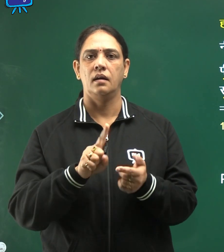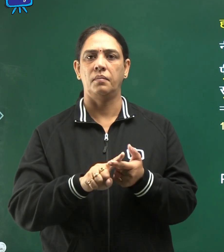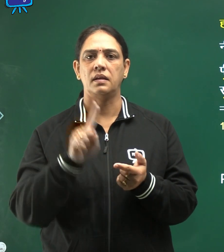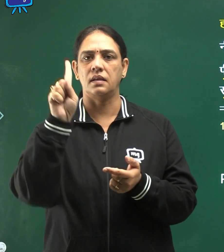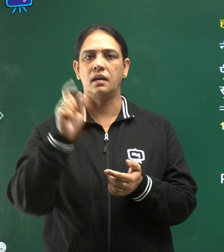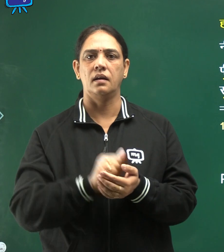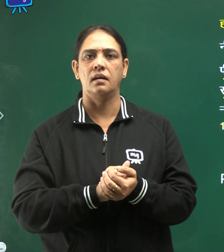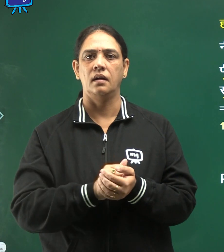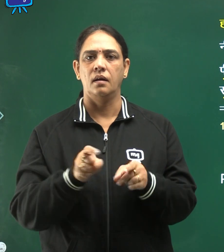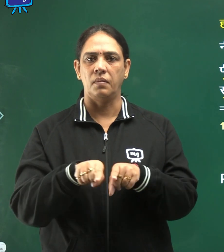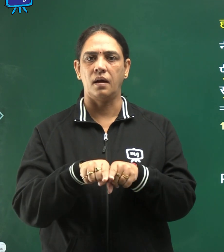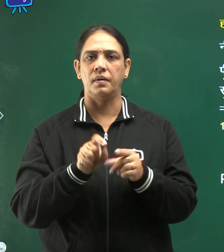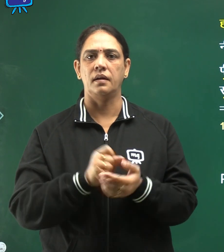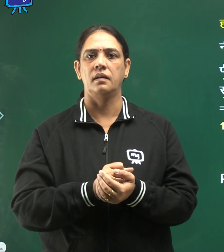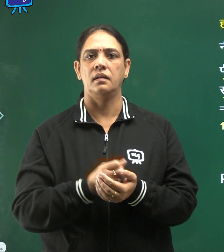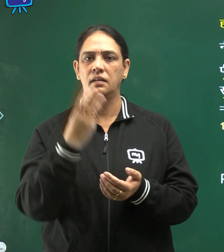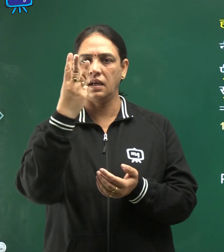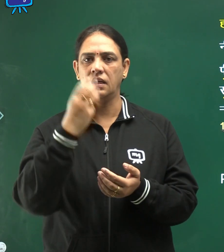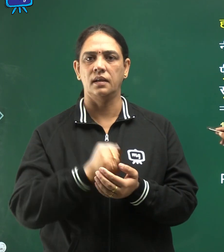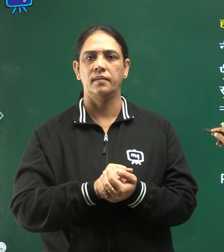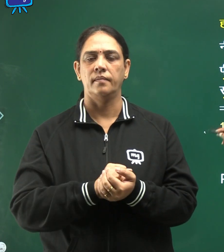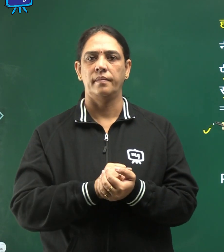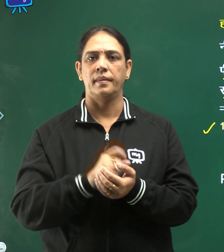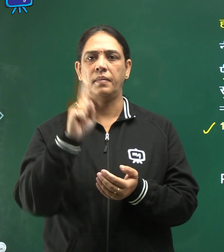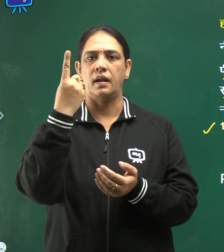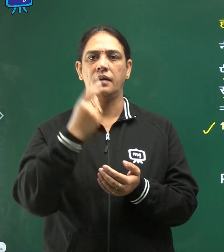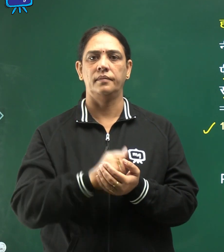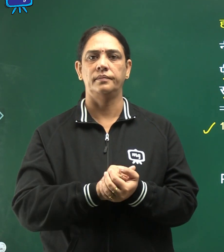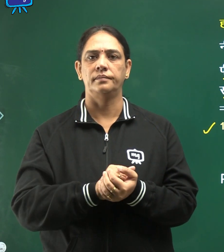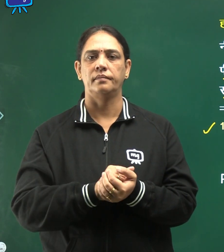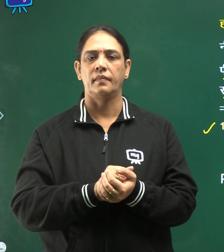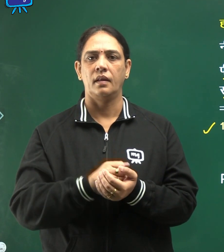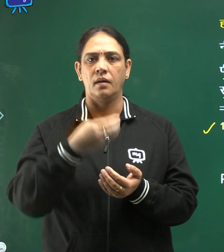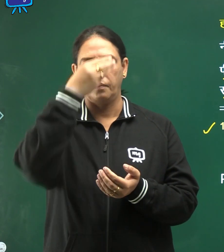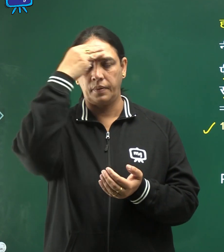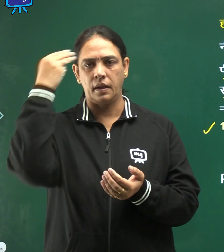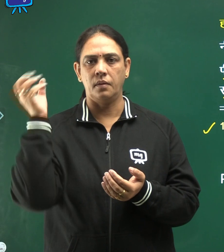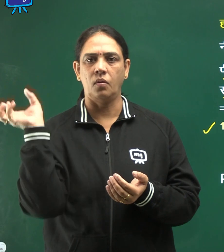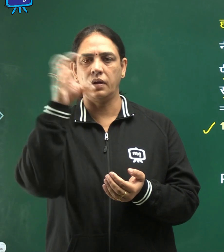प्लस 1 बराबर 3। पहला, पीली गेंद की